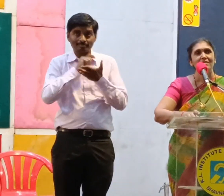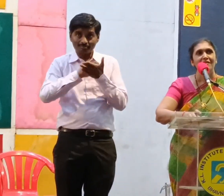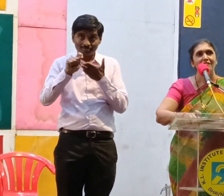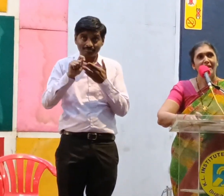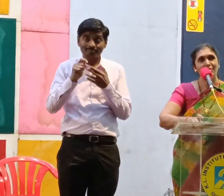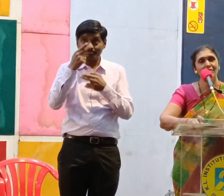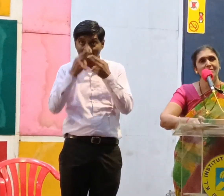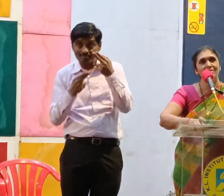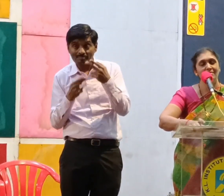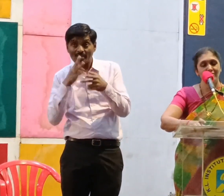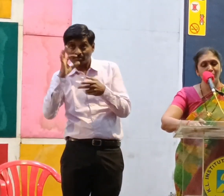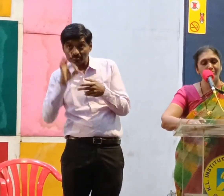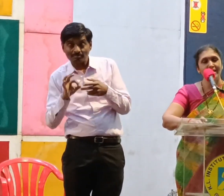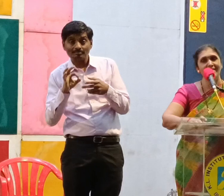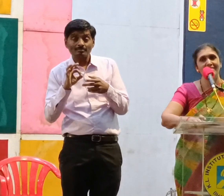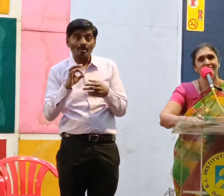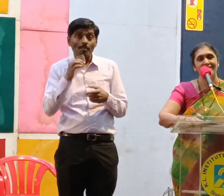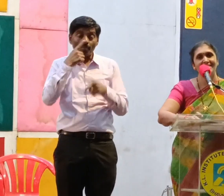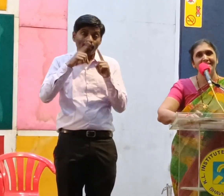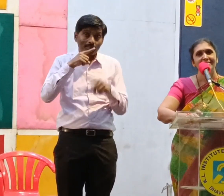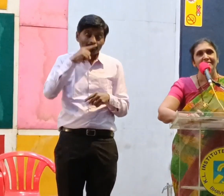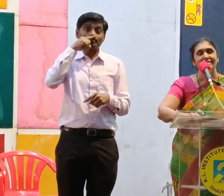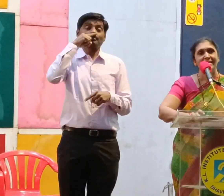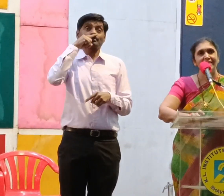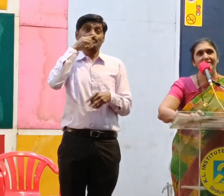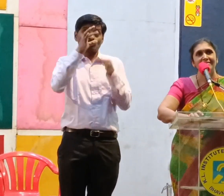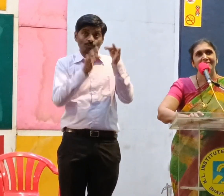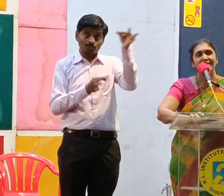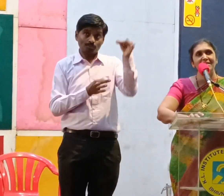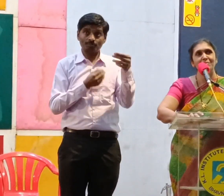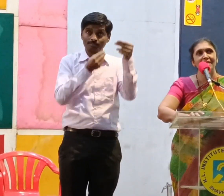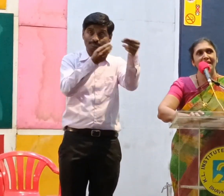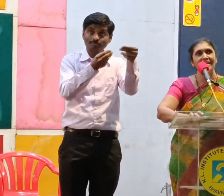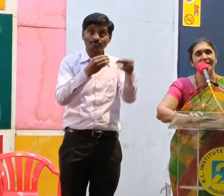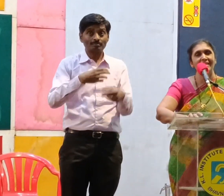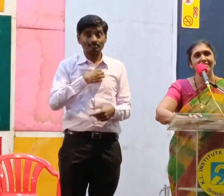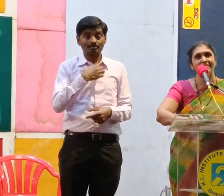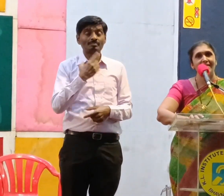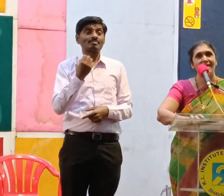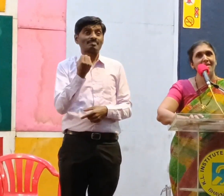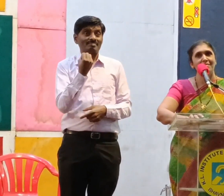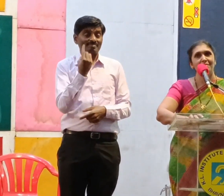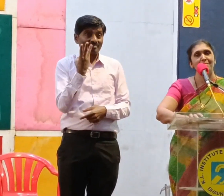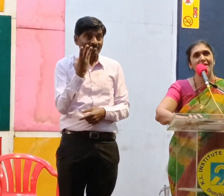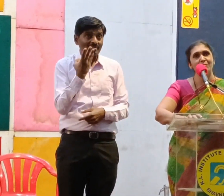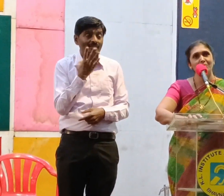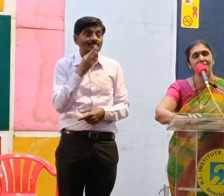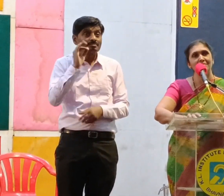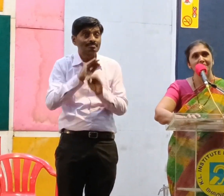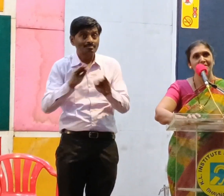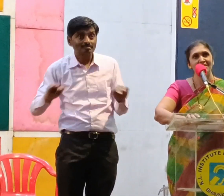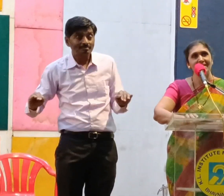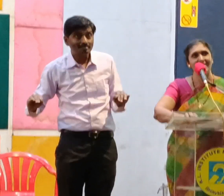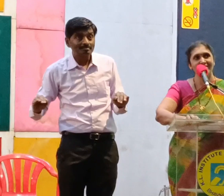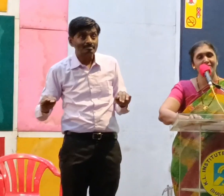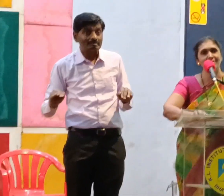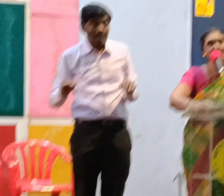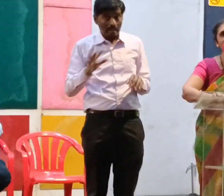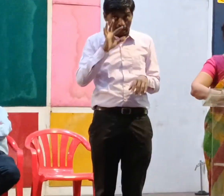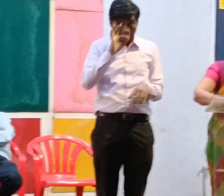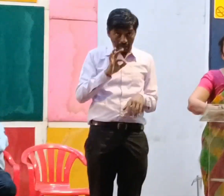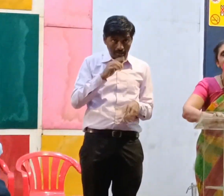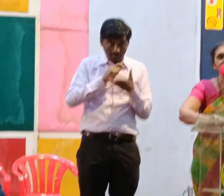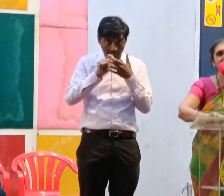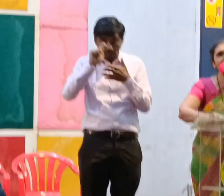પ્રામાણિકતાની વાલીઓને પણ ગૌરવ થાય એવી એક વાત છે કે શૈલેષભાઈ ક્યારેક ક્યારેક આ બાળકોની પરીક્ષા લેતા હોય